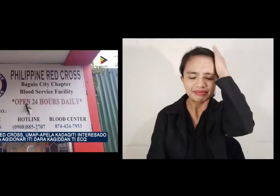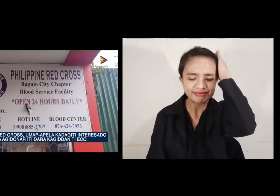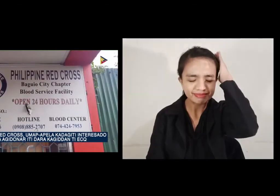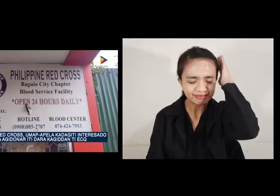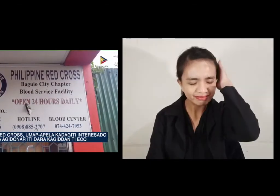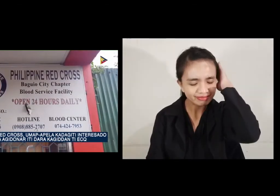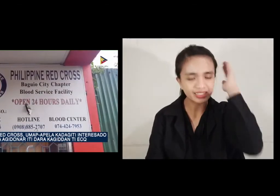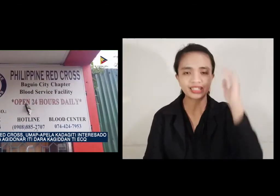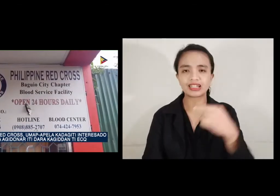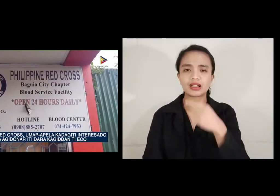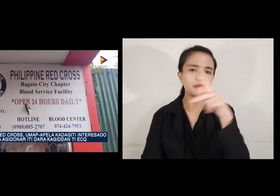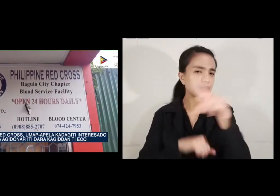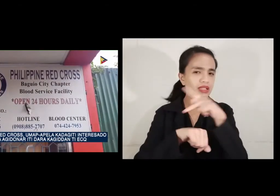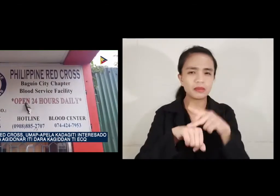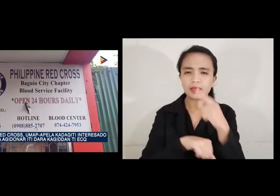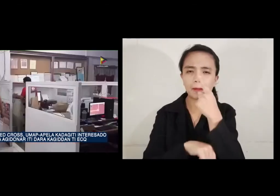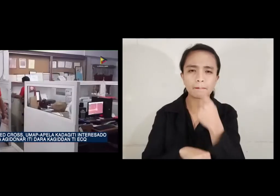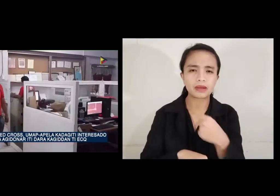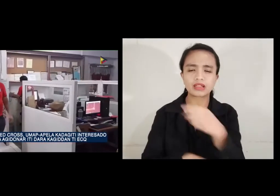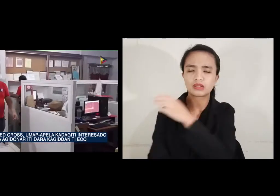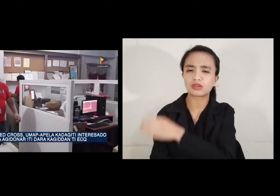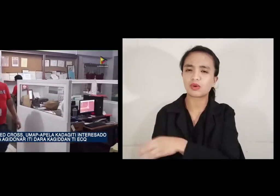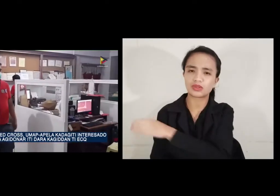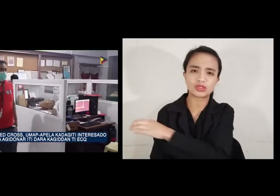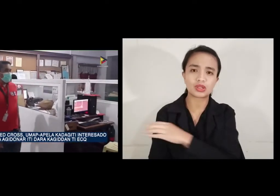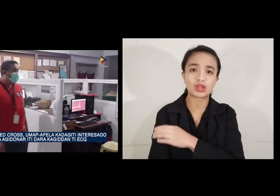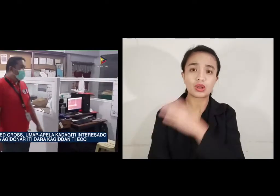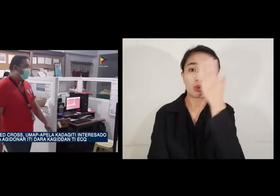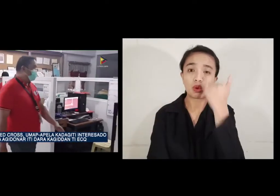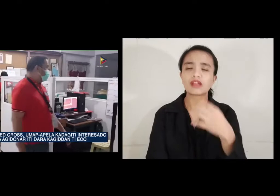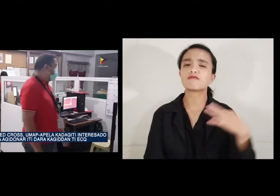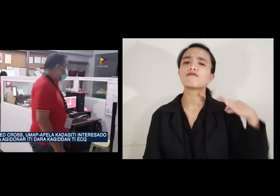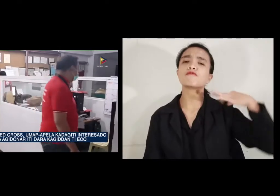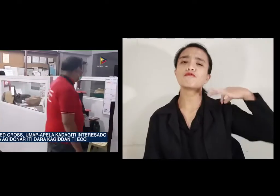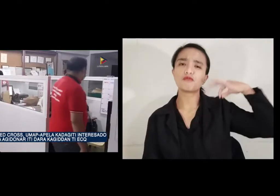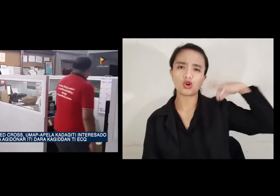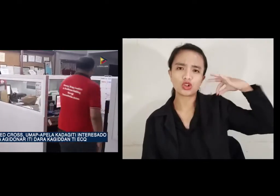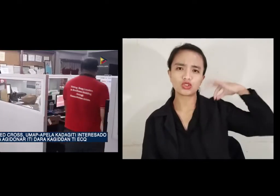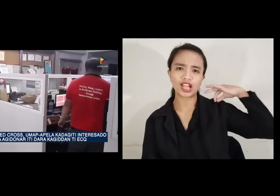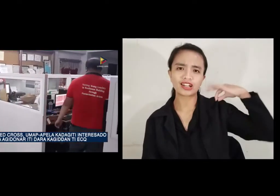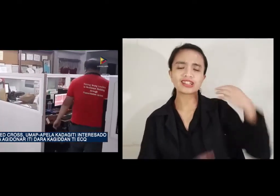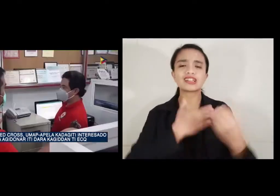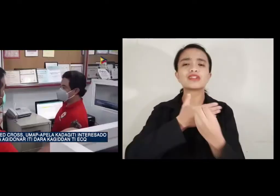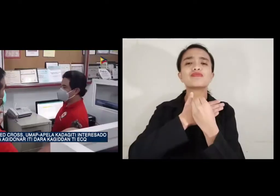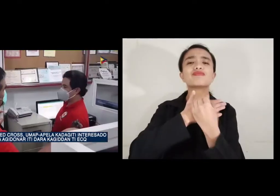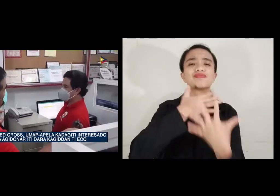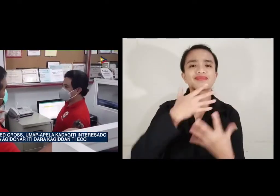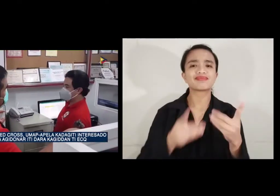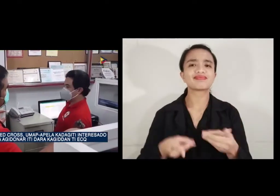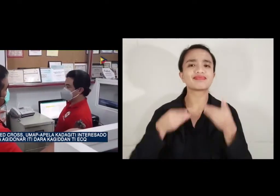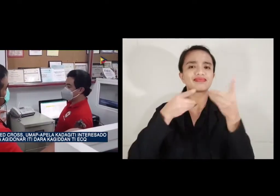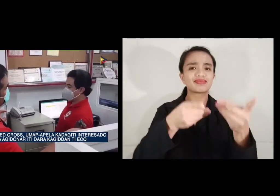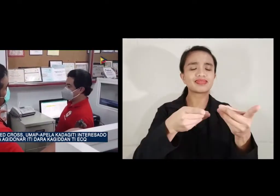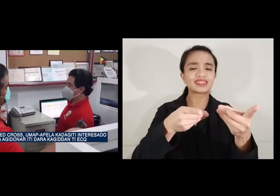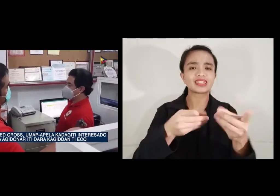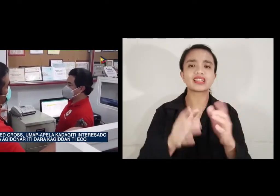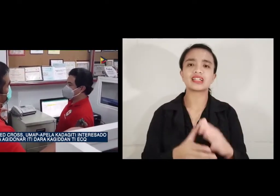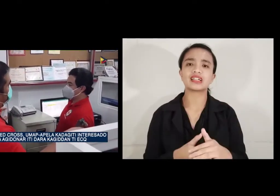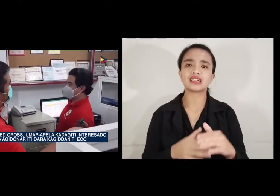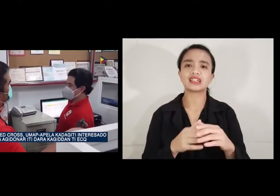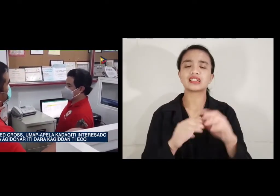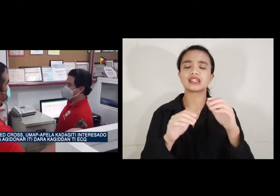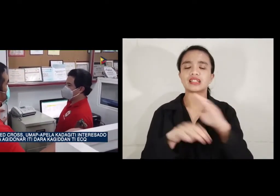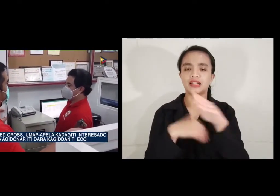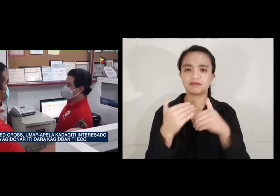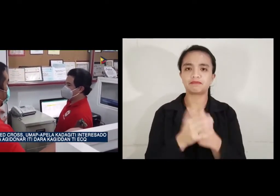Umapapila ti Philippine Red Cross Baguio Chapter kadagiti umili para iti voluntaryo a panagdonar baban iti panangsundo